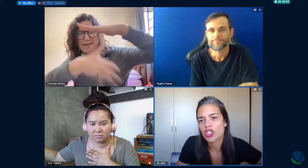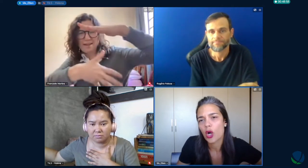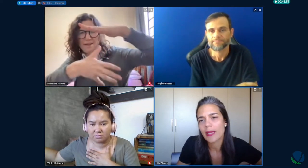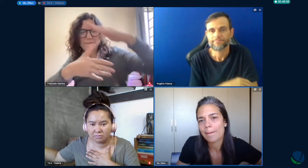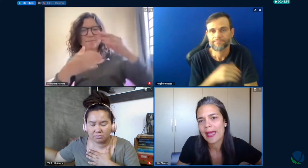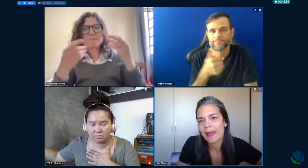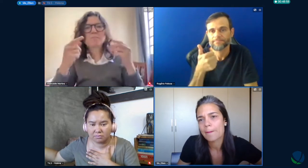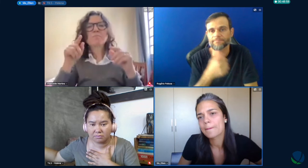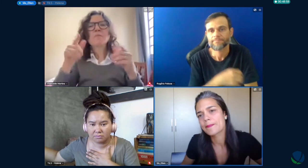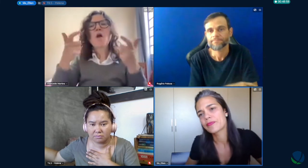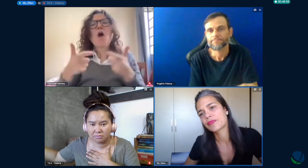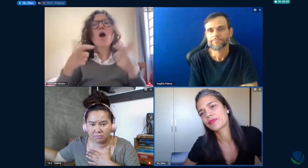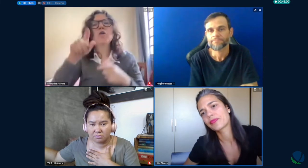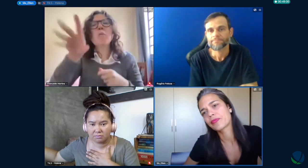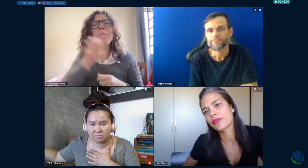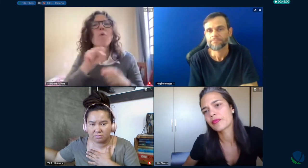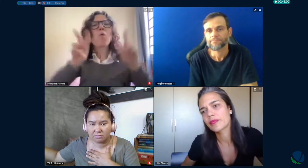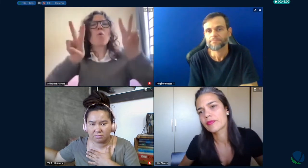A nota de rodapé?